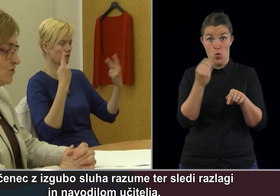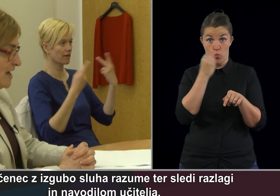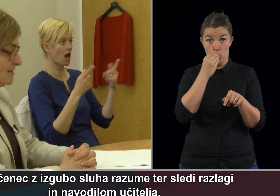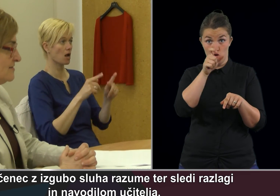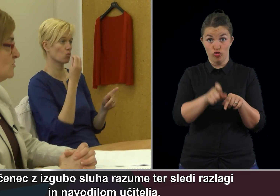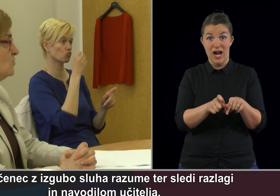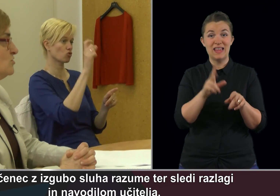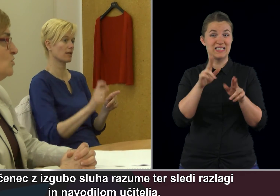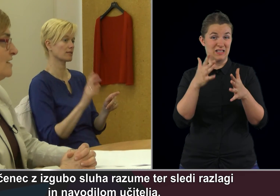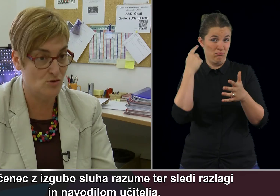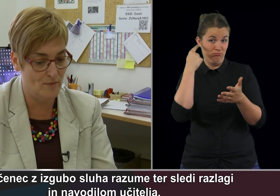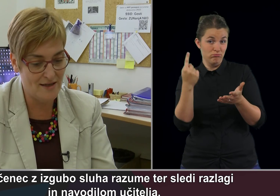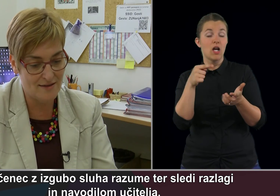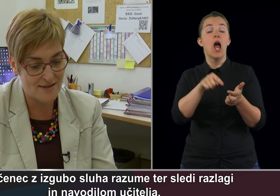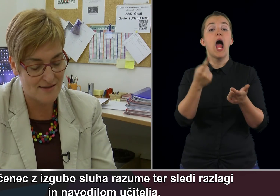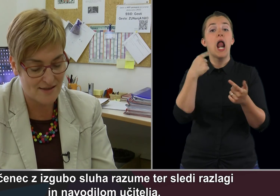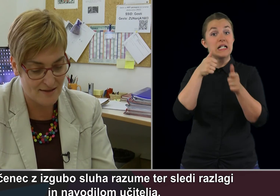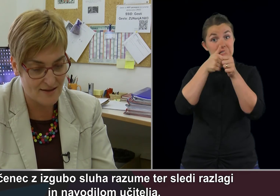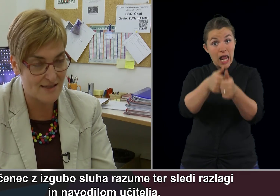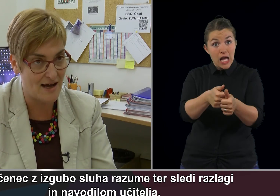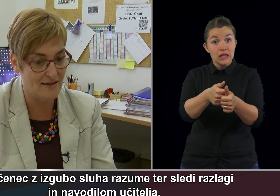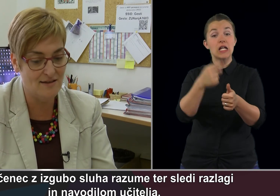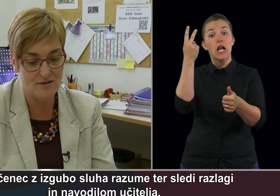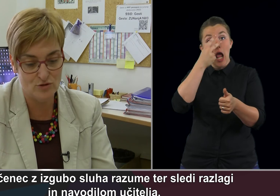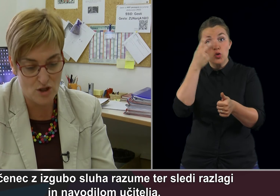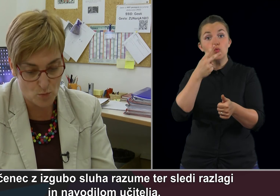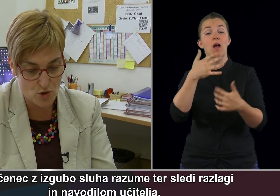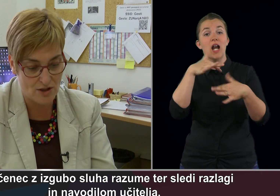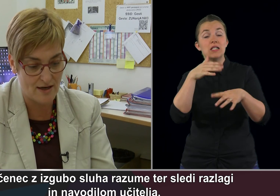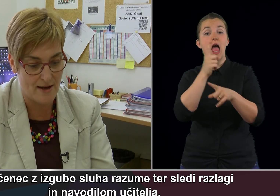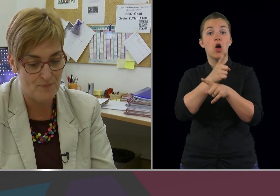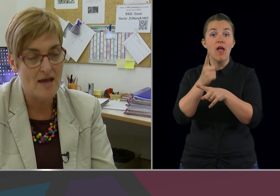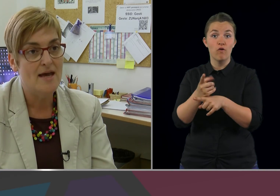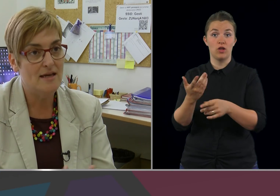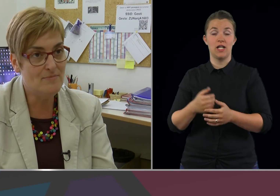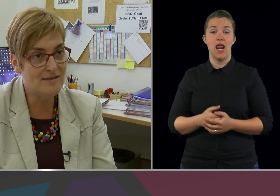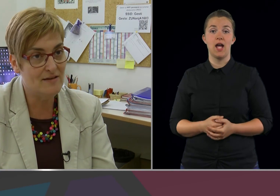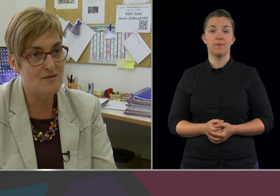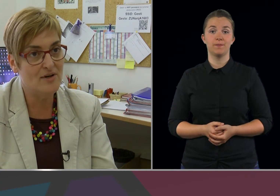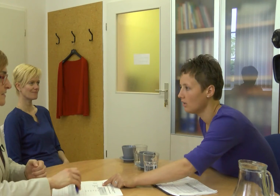ali učenec z izgubo sluha razume in sledi razlagi in navodilom učitelja.